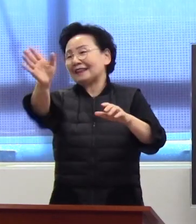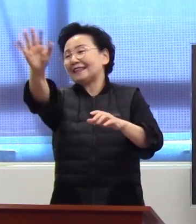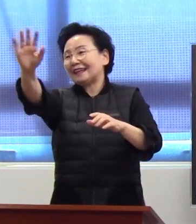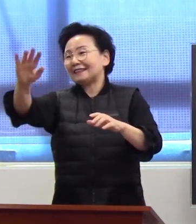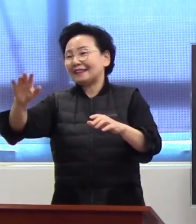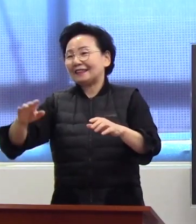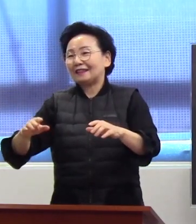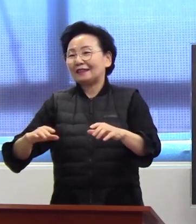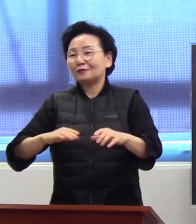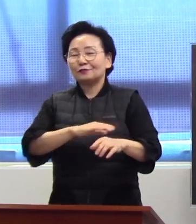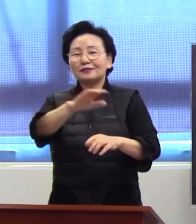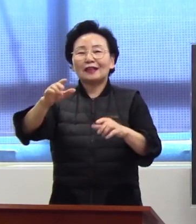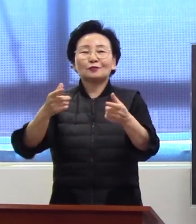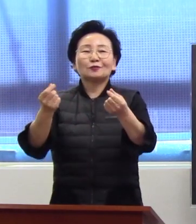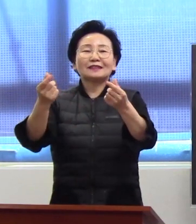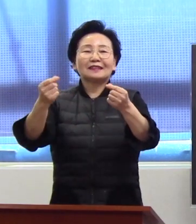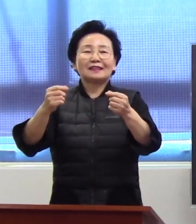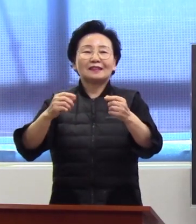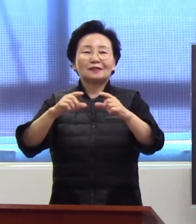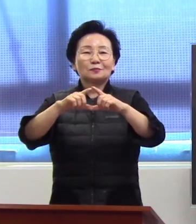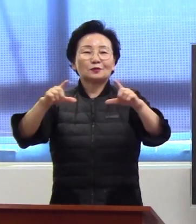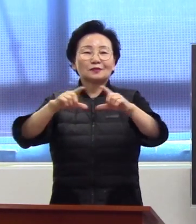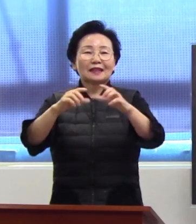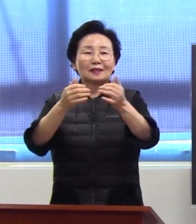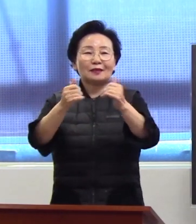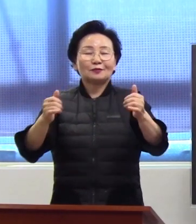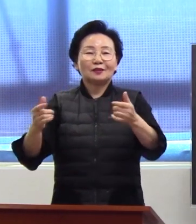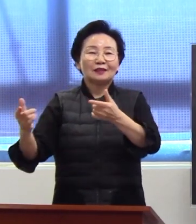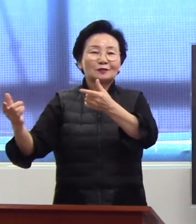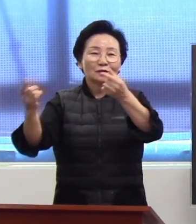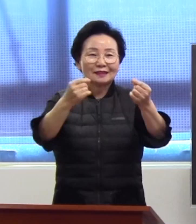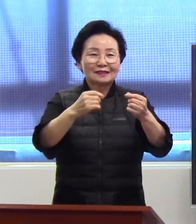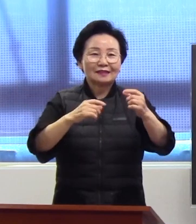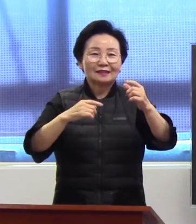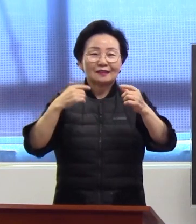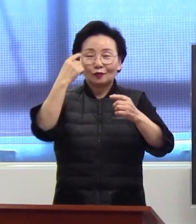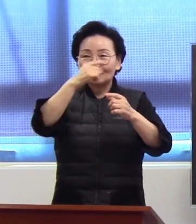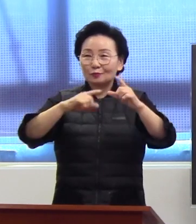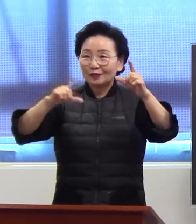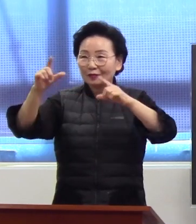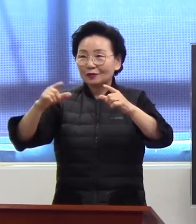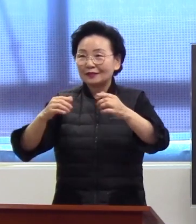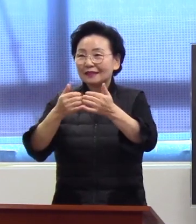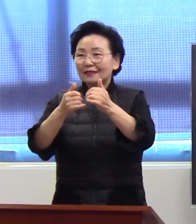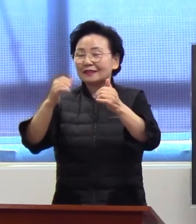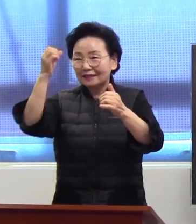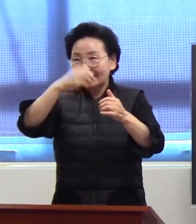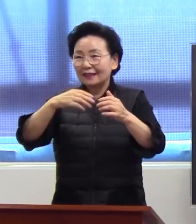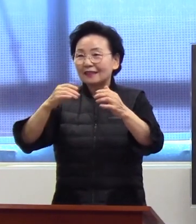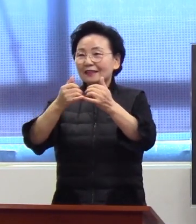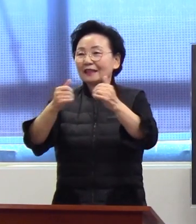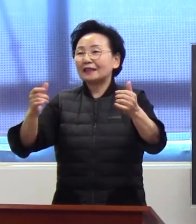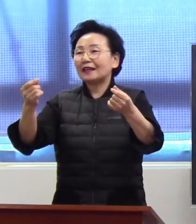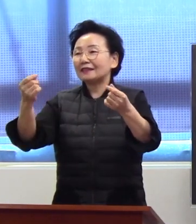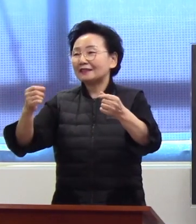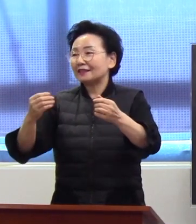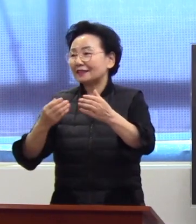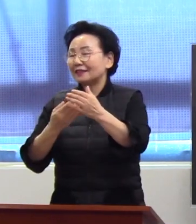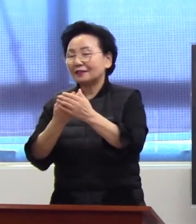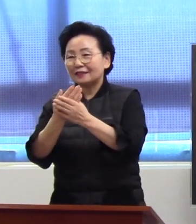아니야. 우리하고 똑같아. 보통 사람하고 똑같이 얼굴 모양도 그냥 사람같이